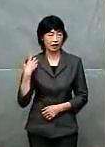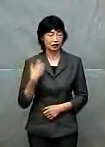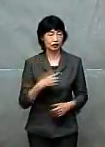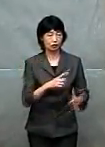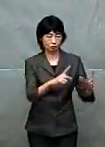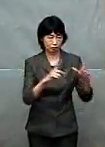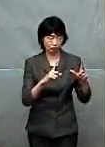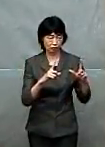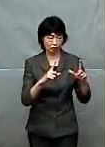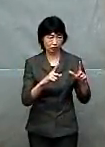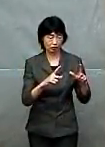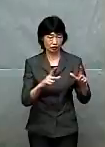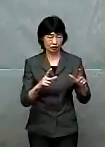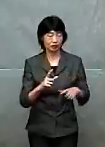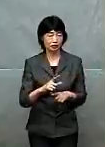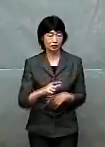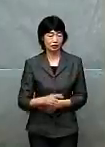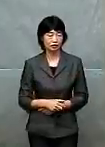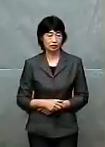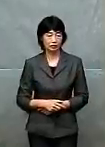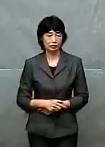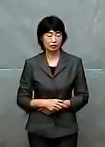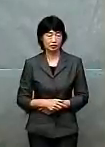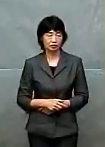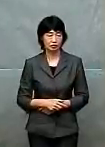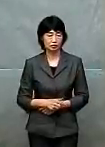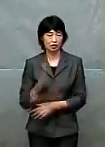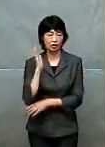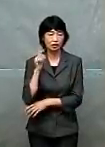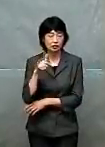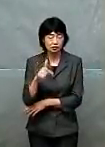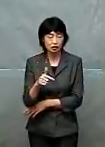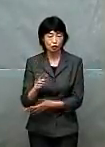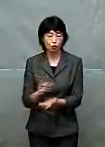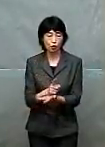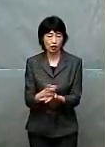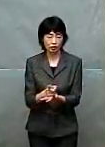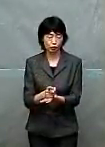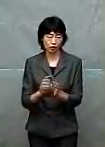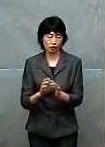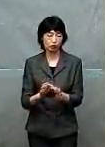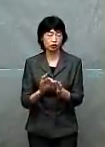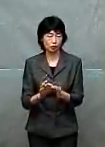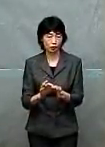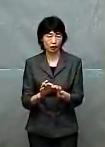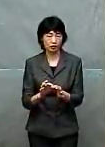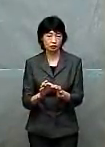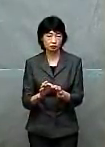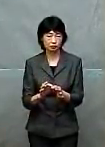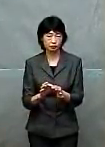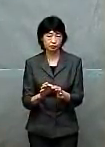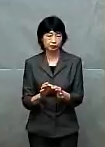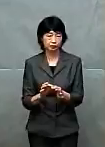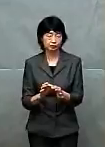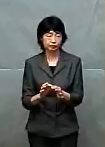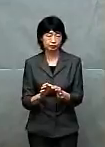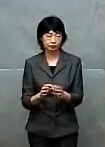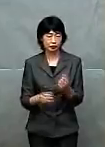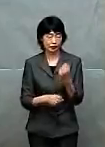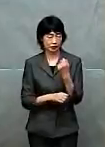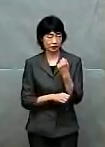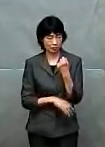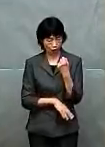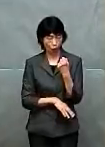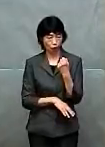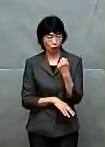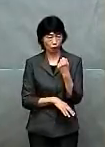農林水産物省の駒林でございます。まあ、政府のガイドラインでありますけれども、まあ、基本的には